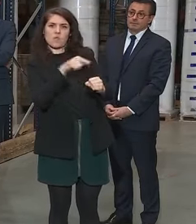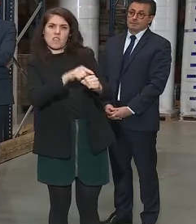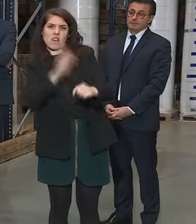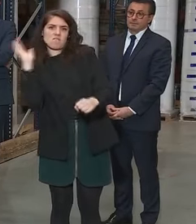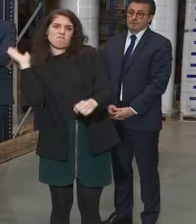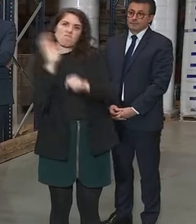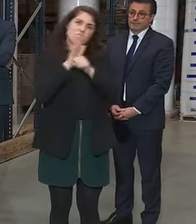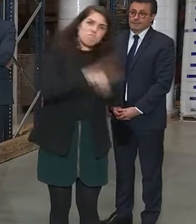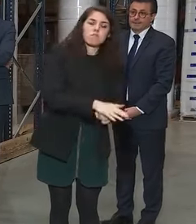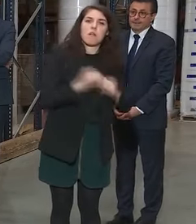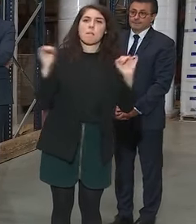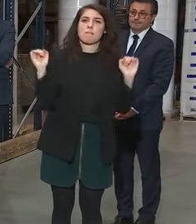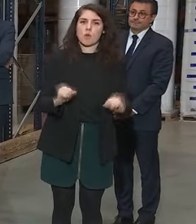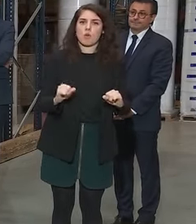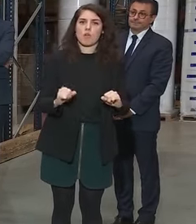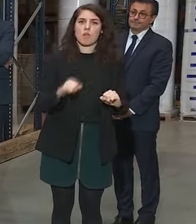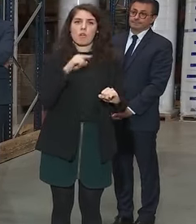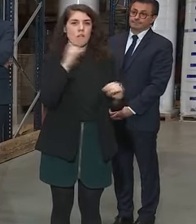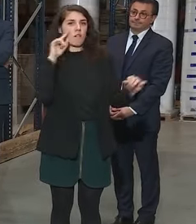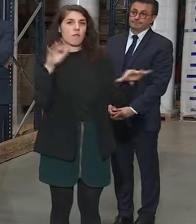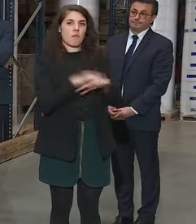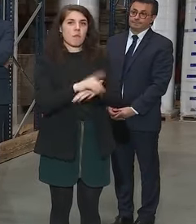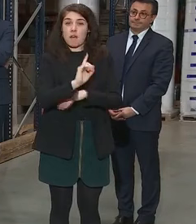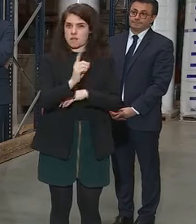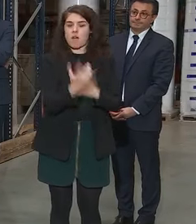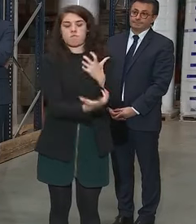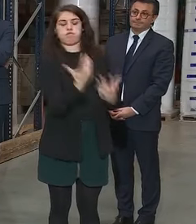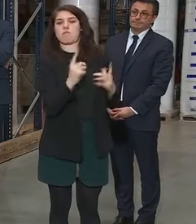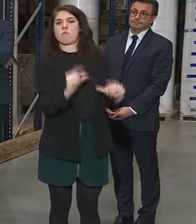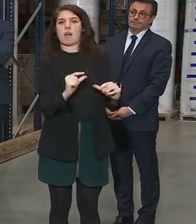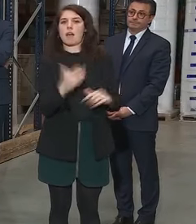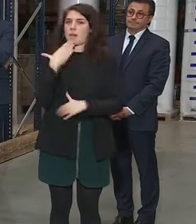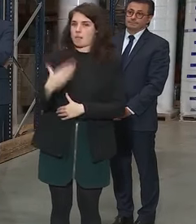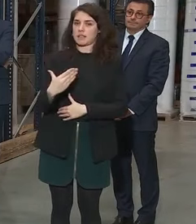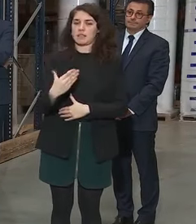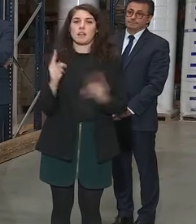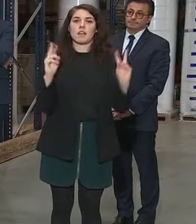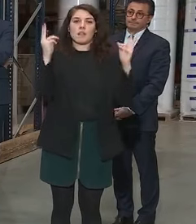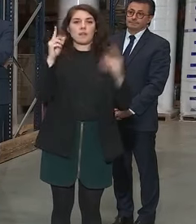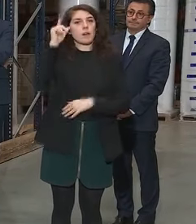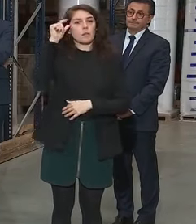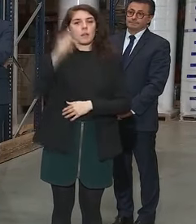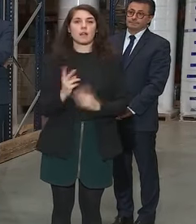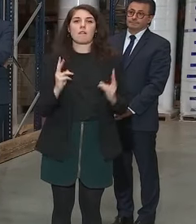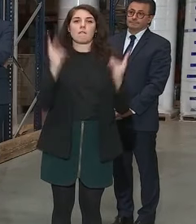car il n'est pas invincible. Merci à toutes et tous. Vive la République et vive la France.